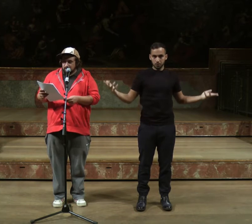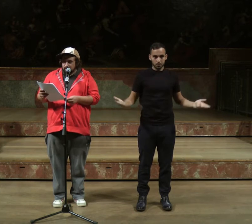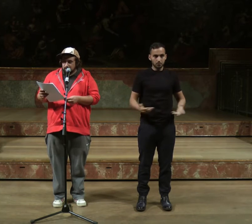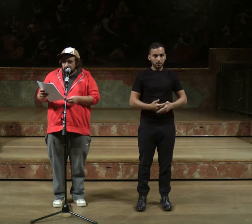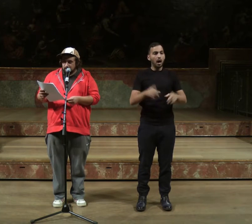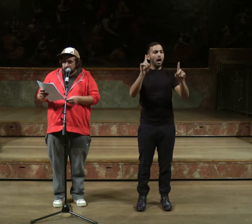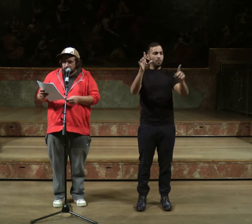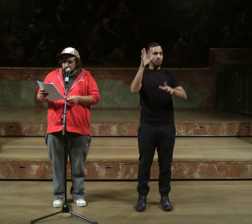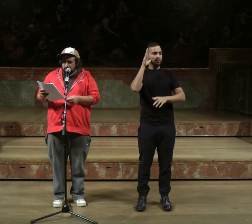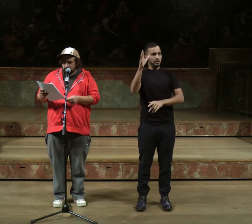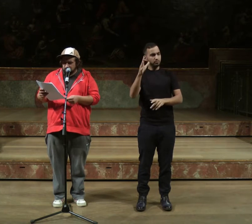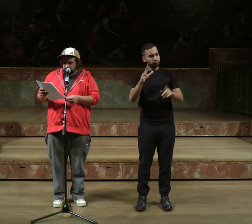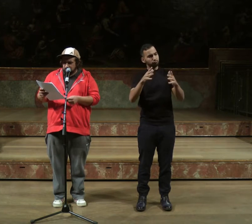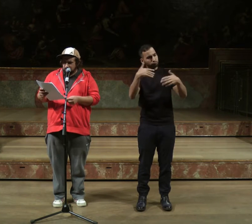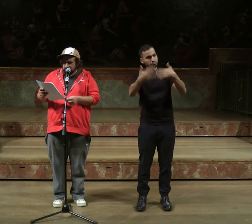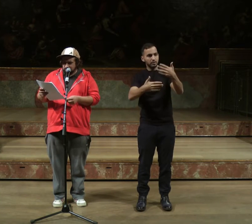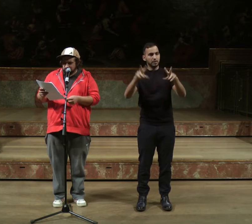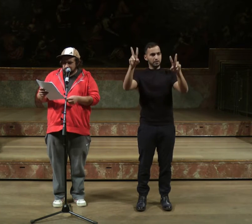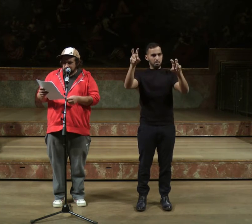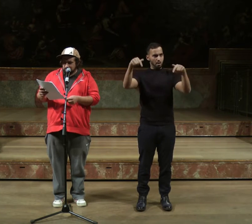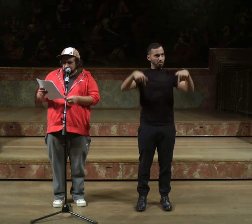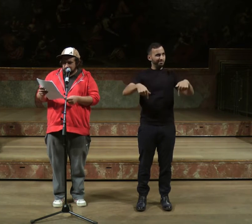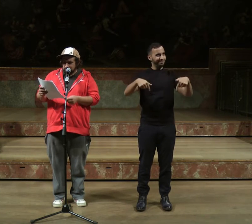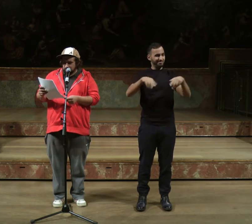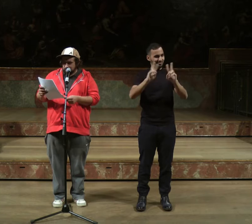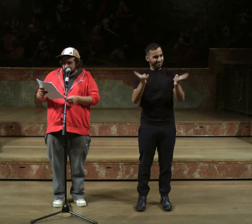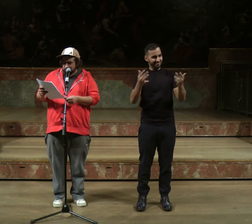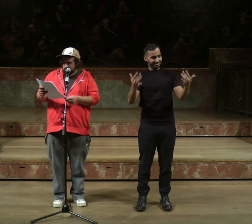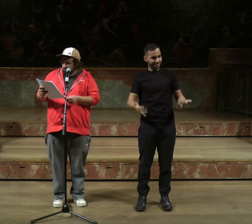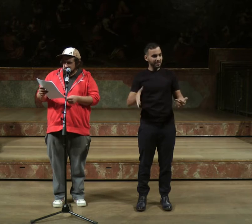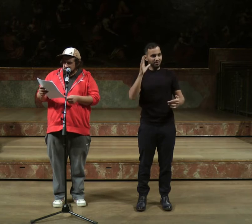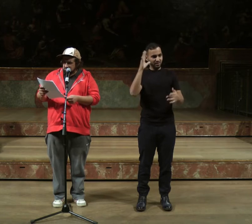werde mich aber bei einem aktuellen Thema dann noch